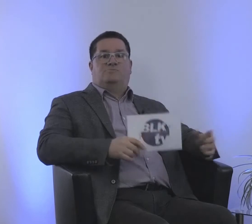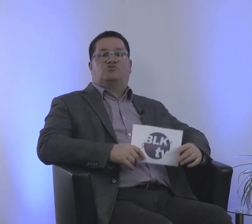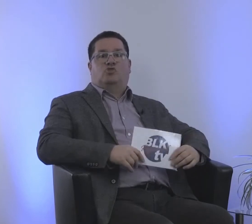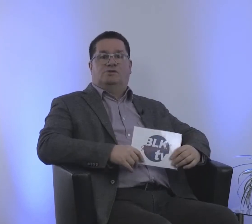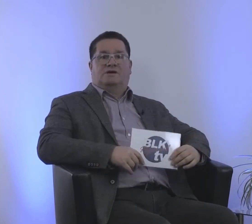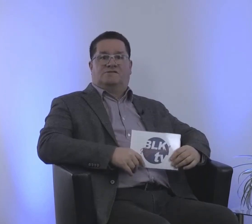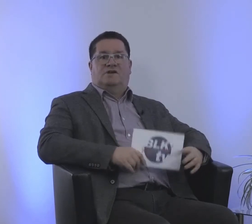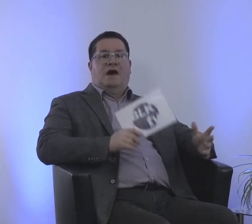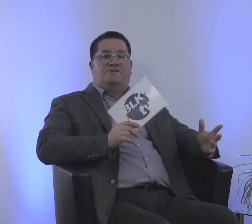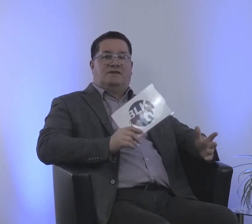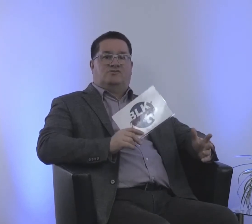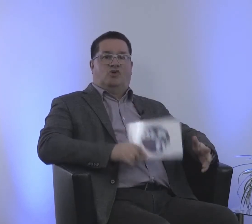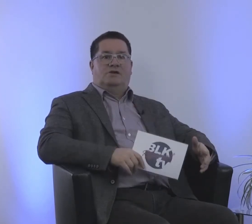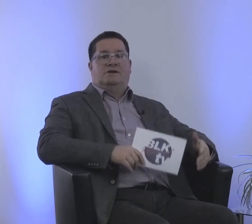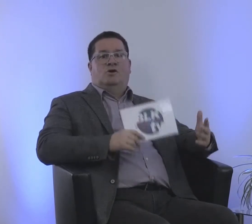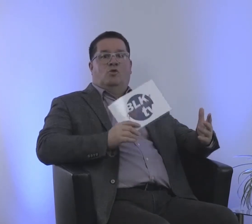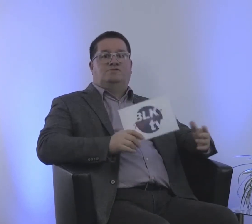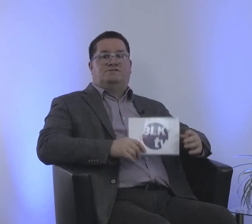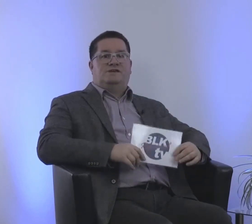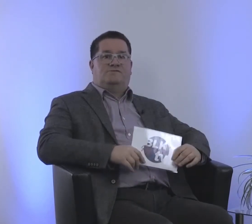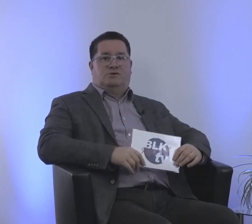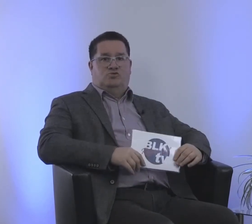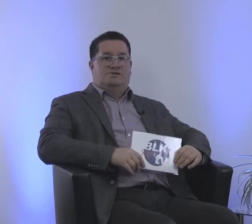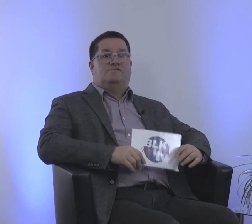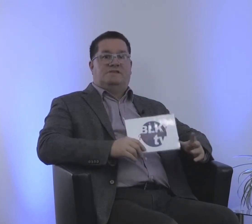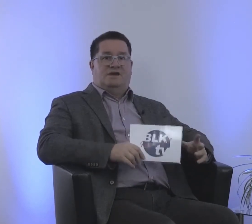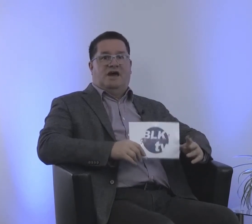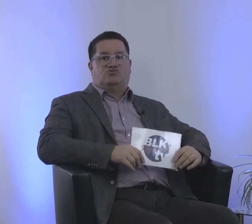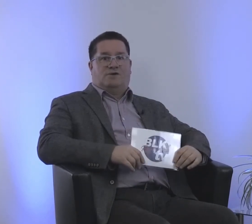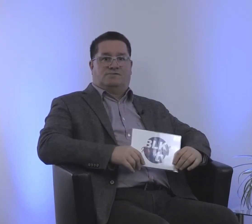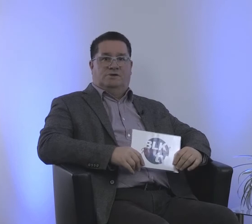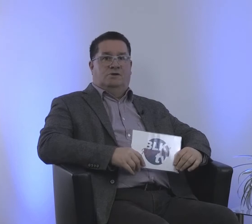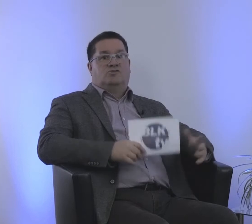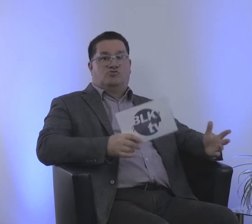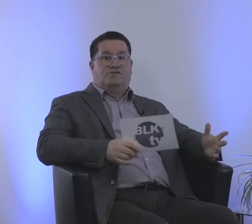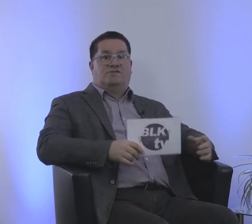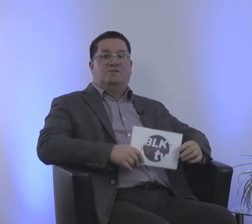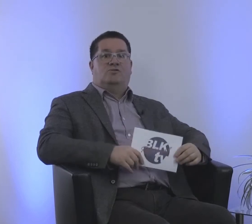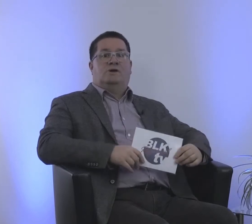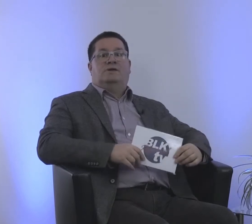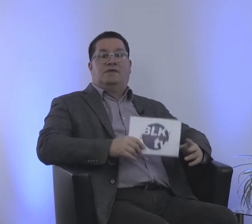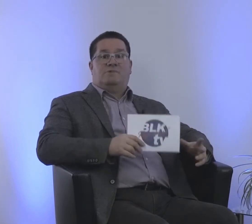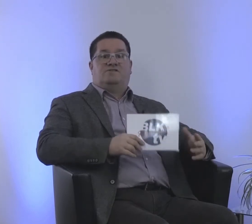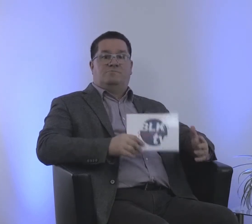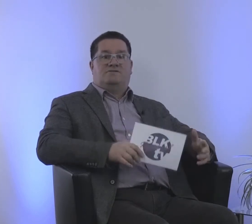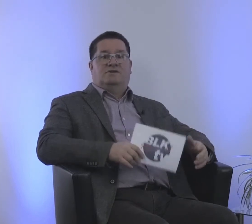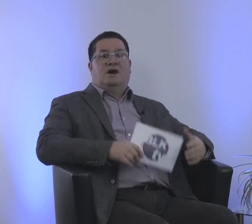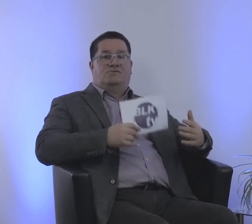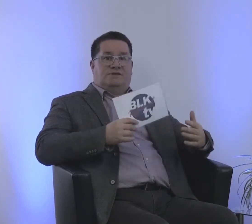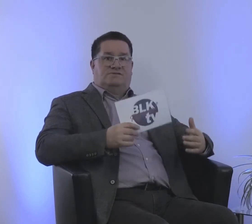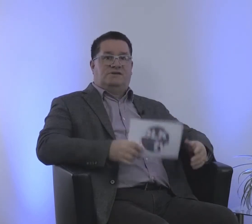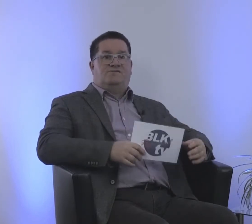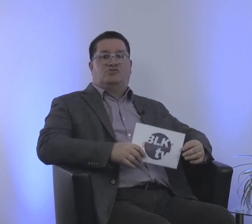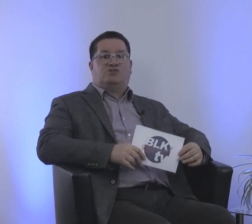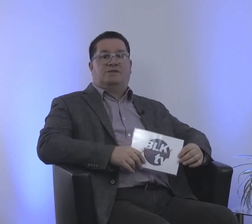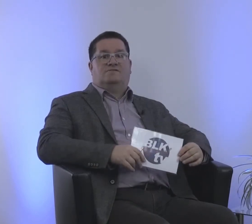Was gibt es Schöneres als eine tolle und tiefgekühlte Winterlandschaft? Zum Schluss der Sendung nehme ich Sie mit auf